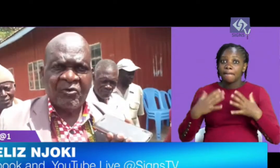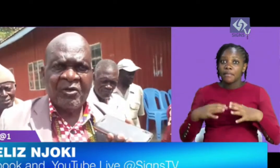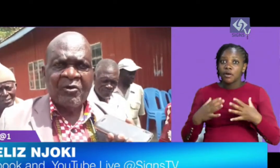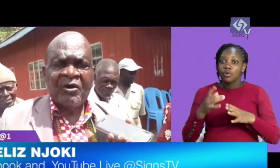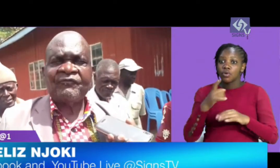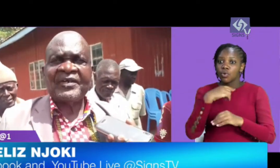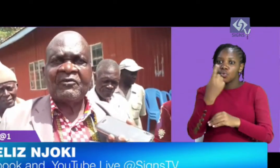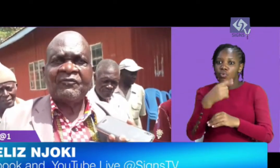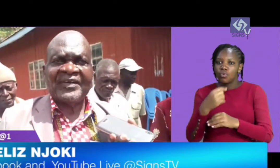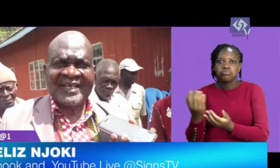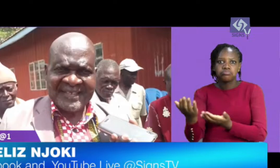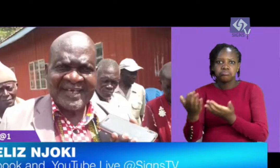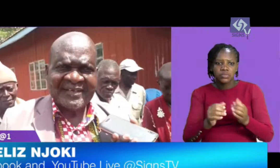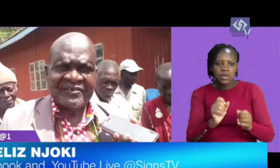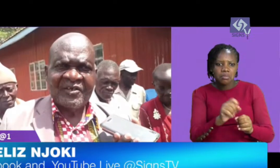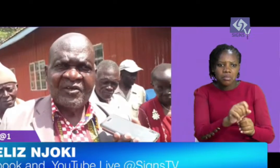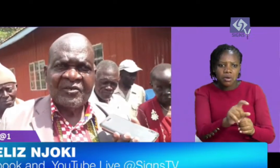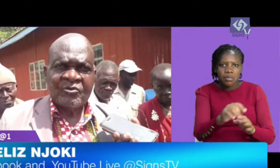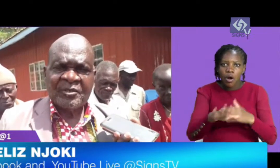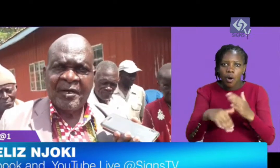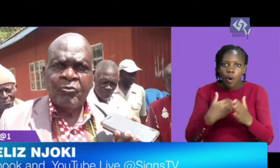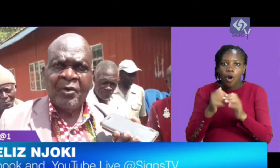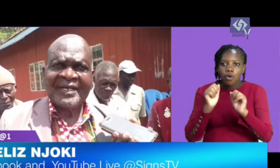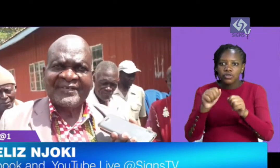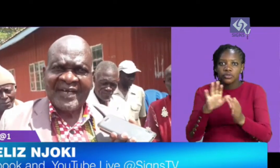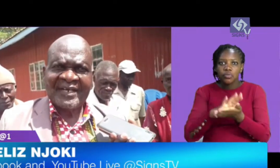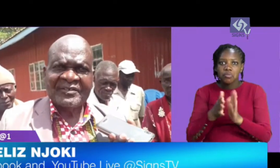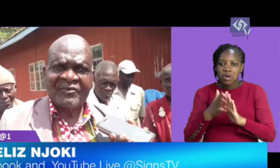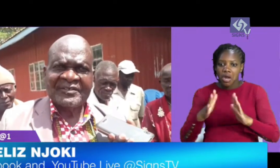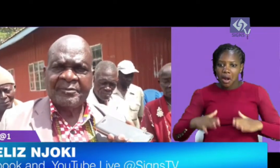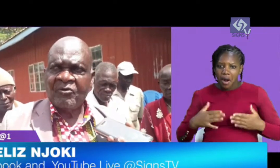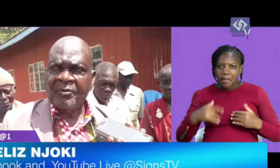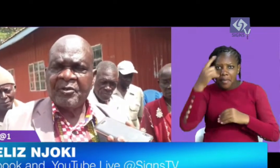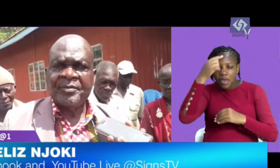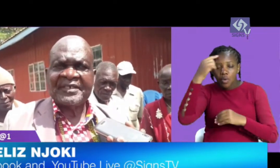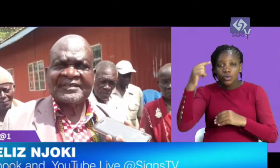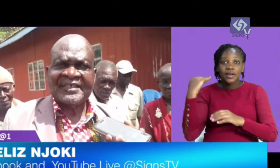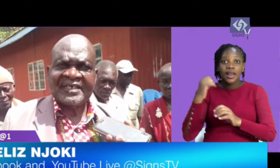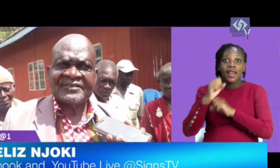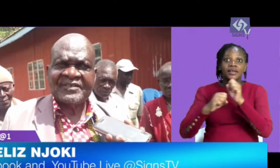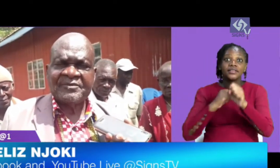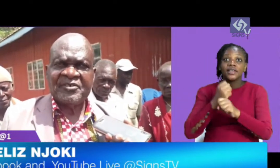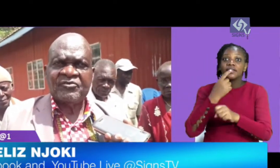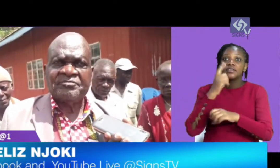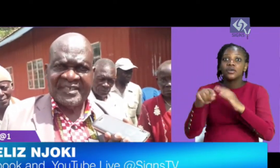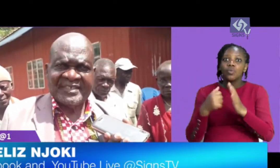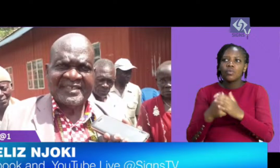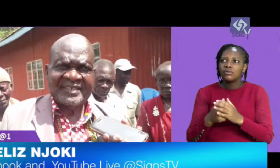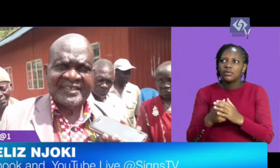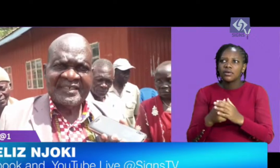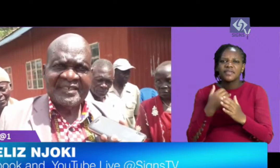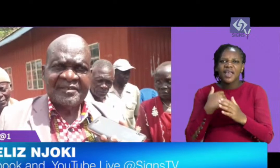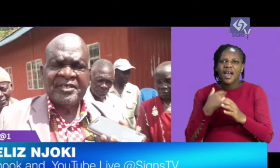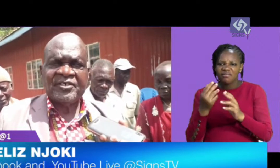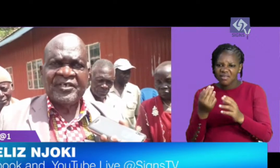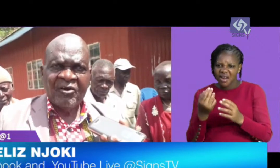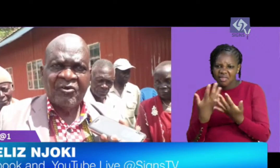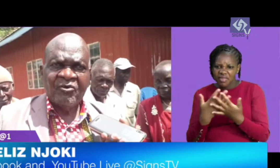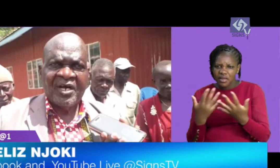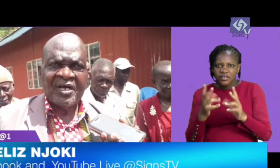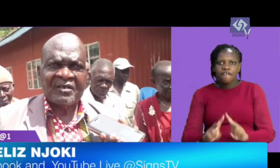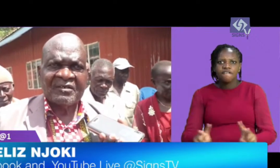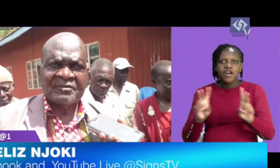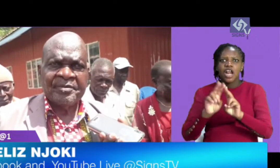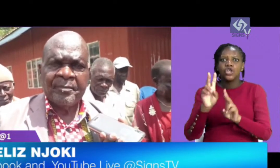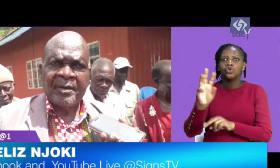mbegu zao wafurahia, kwa sababu mwaka jana walisema ya kwamba walipata hasara ya shilingi milioni 2. Mbegu